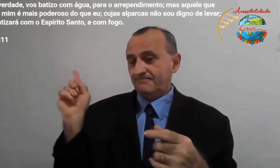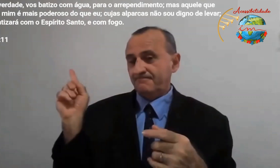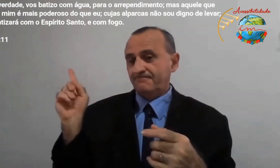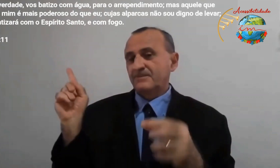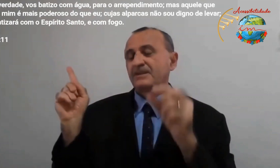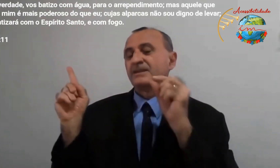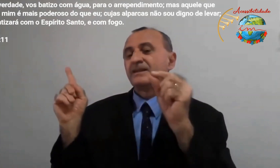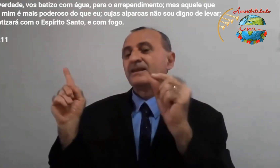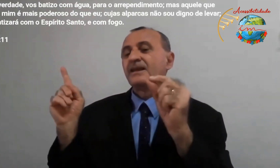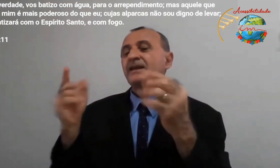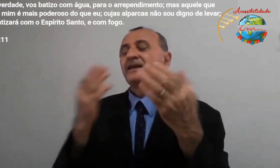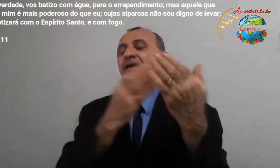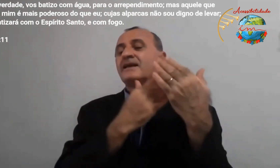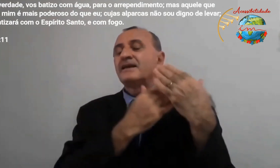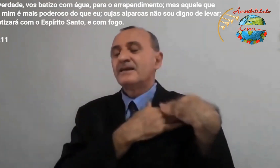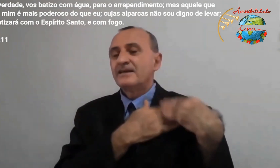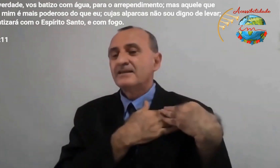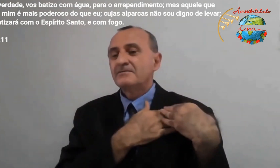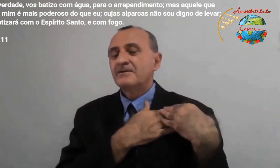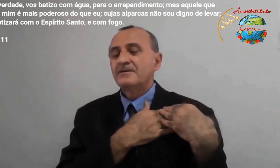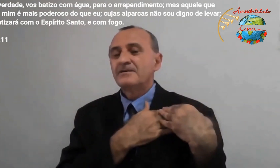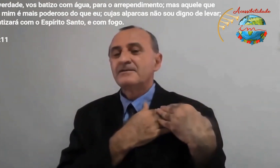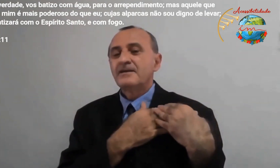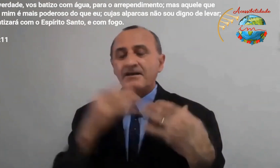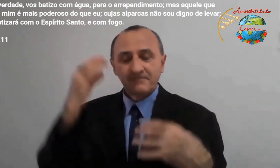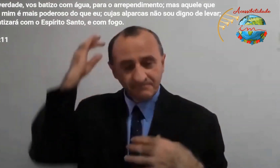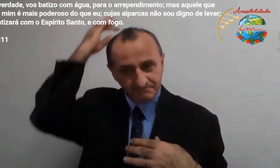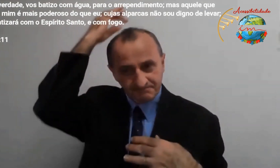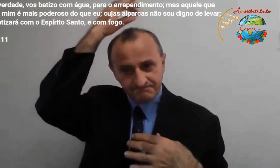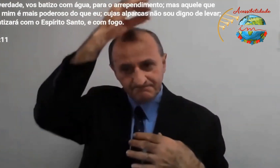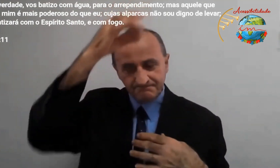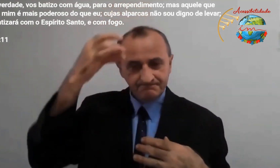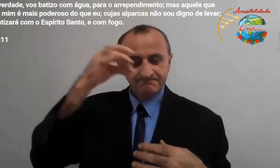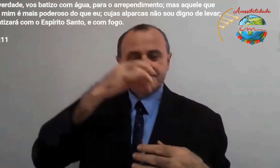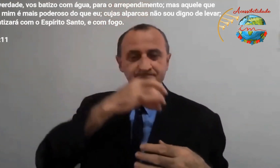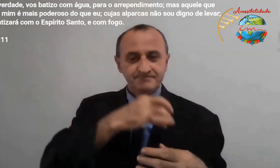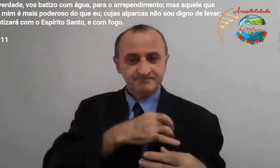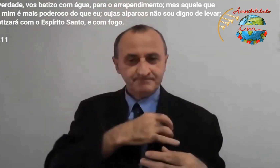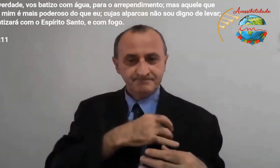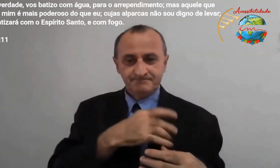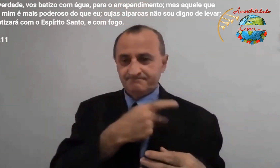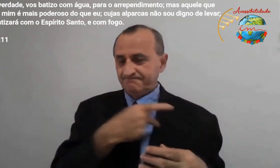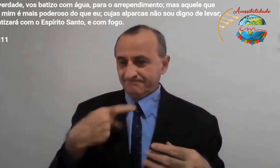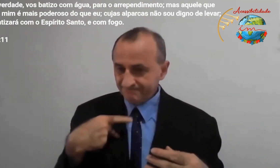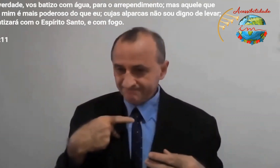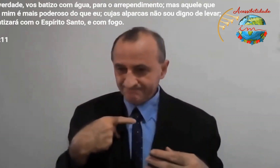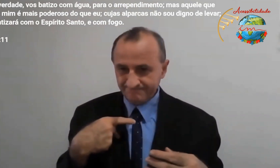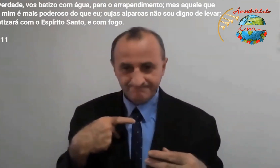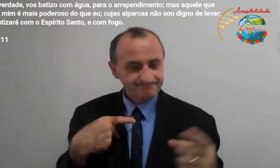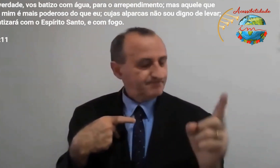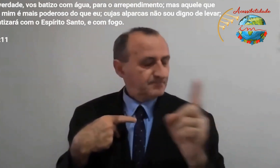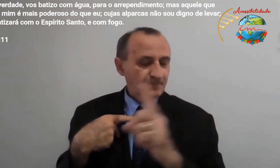Veja, quem é o responsável do batismo com o Espírito Santo? Quem batiza com o Espírito Santo? O pastor?